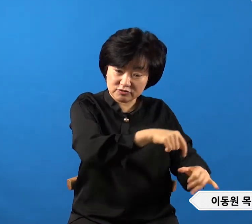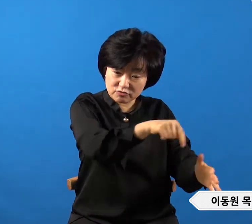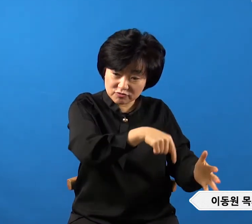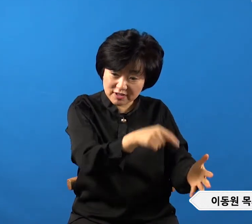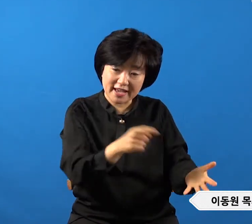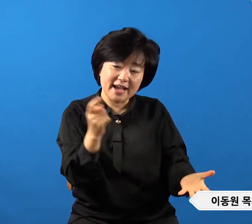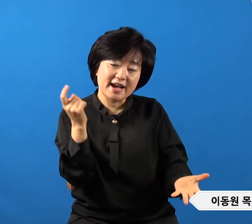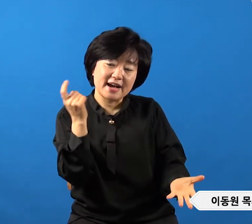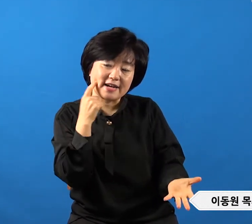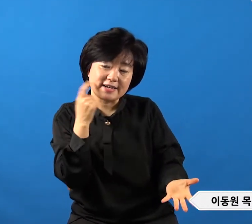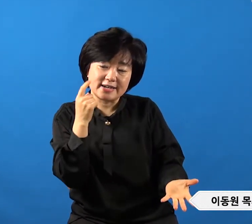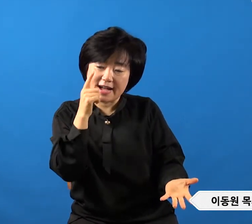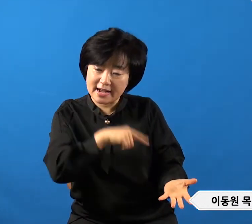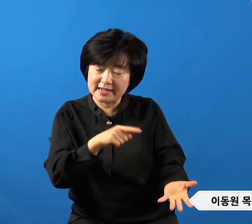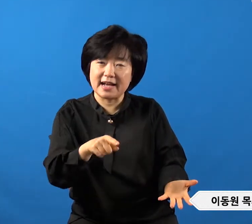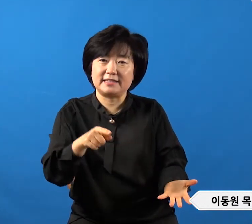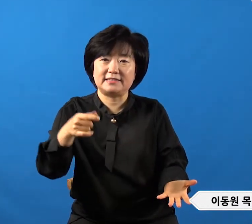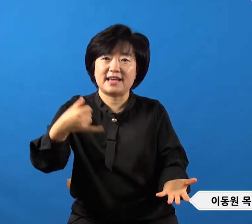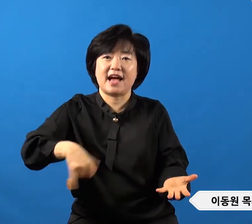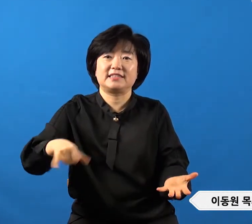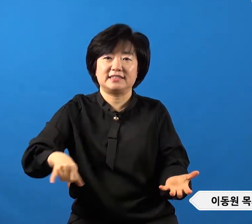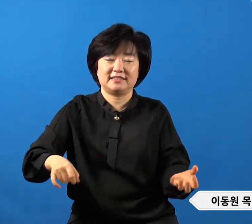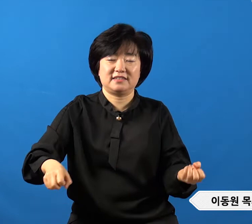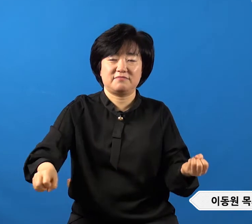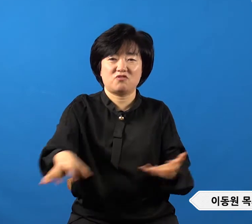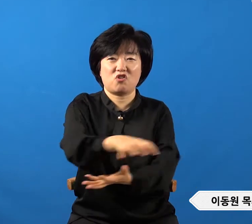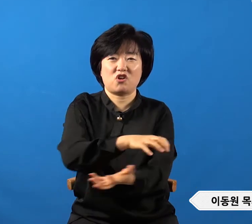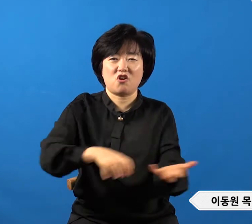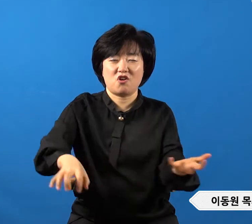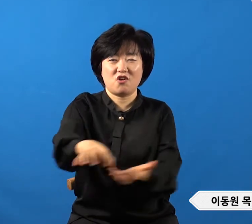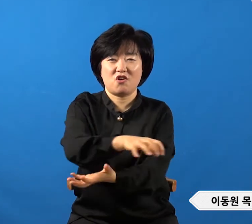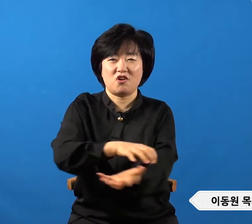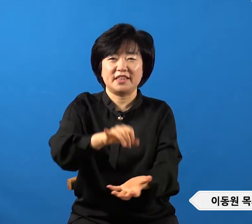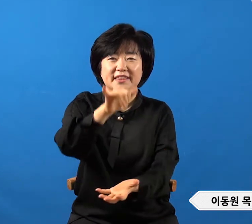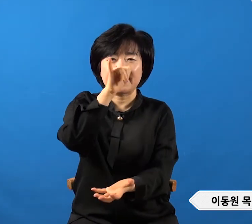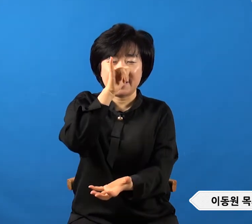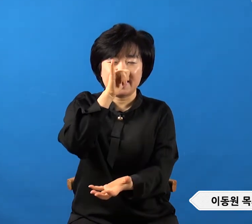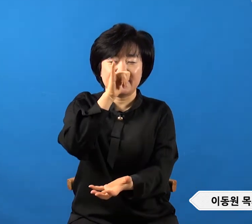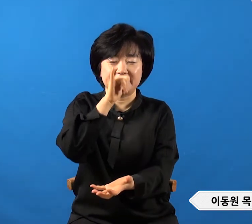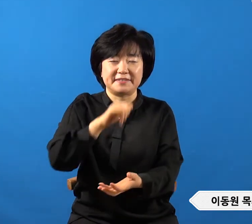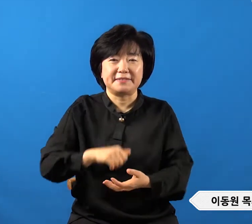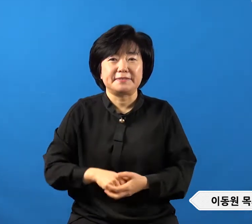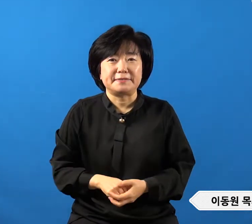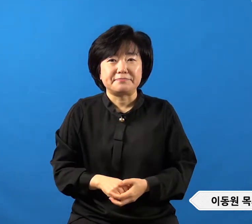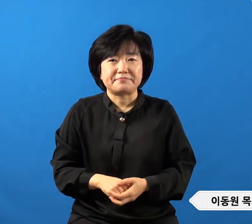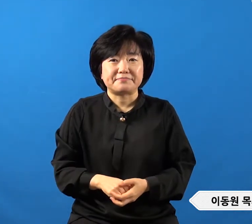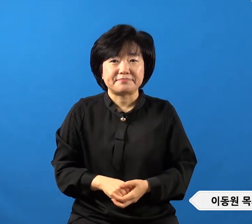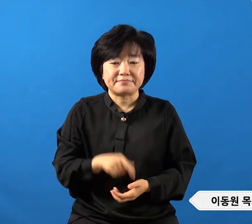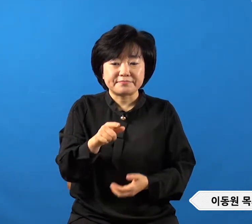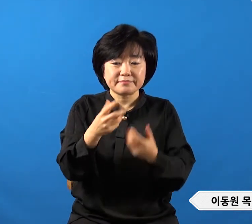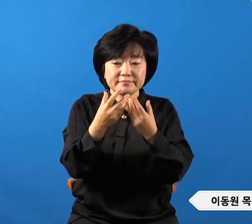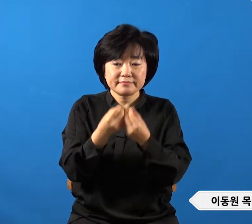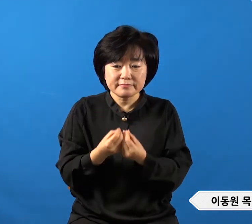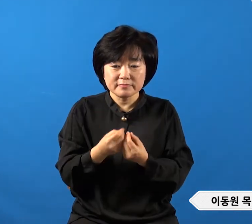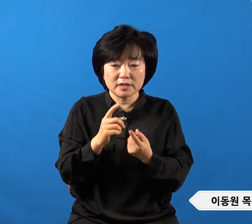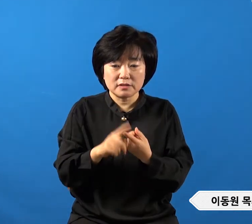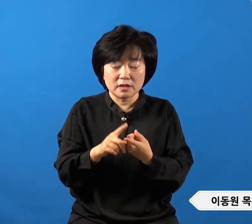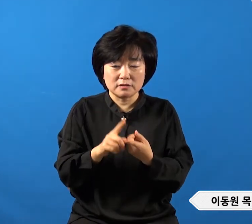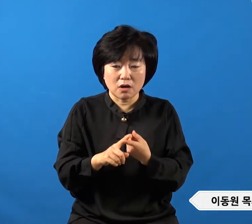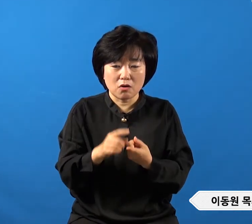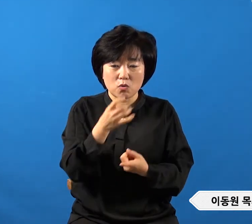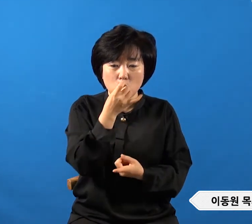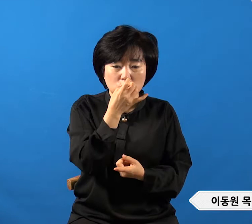섞여 있는 악한 자의 아들들이다. 악한 자의 백성이다. 이렇게 말합니다. 이 비유를 가르쳐서